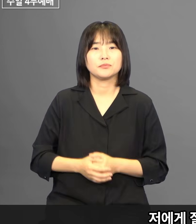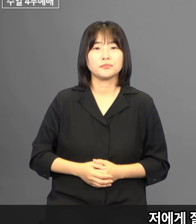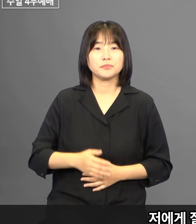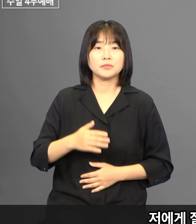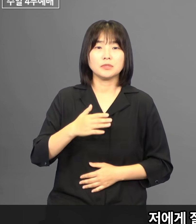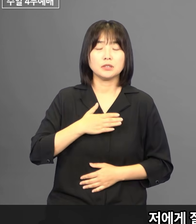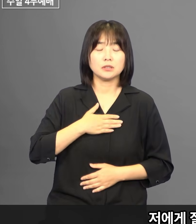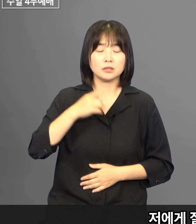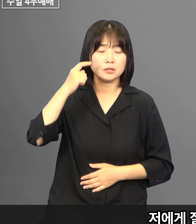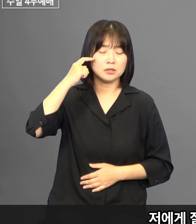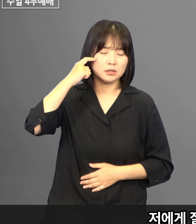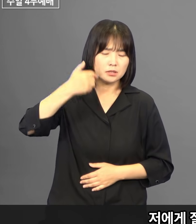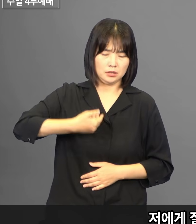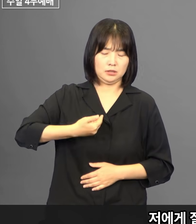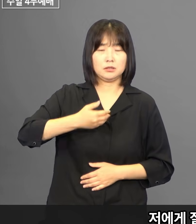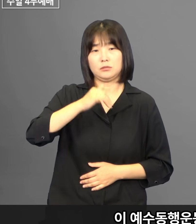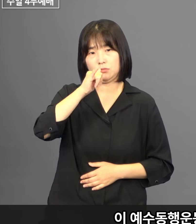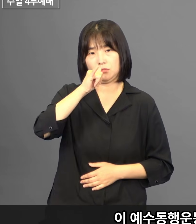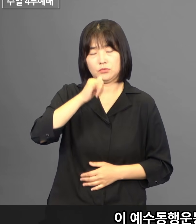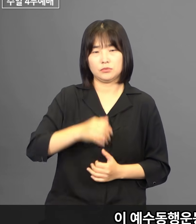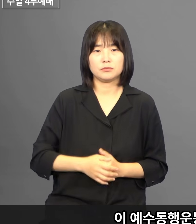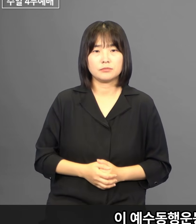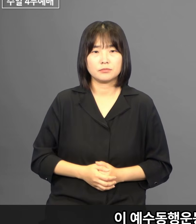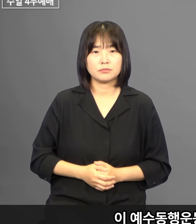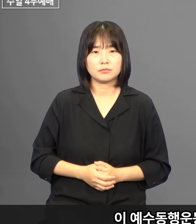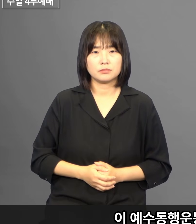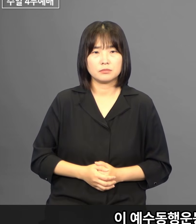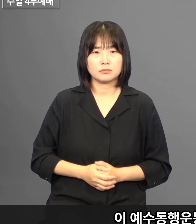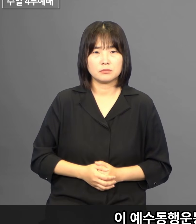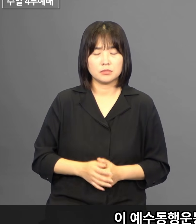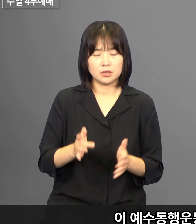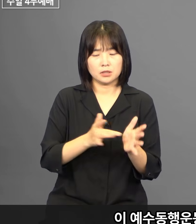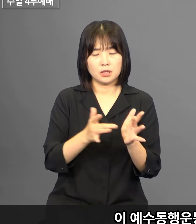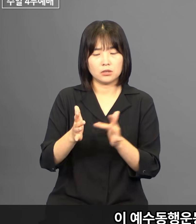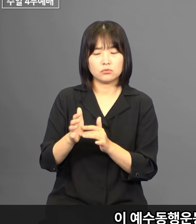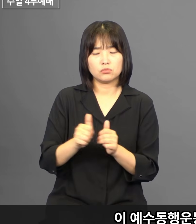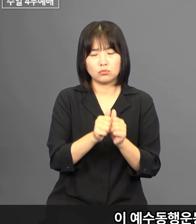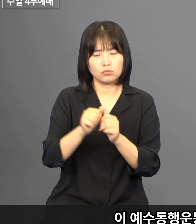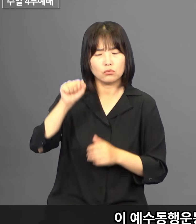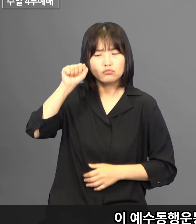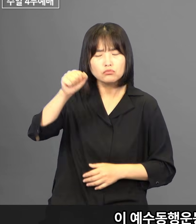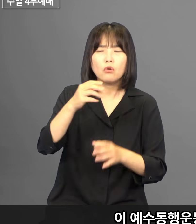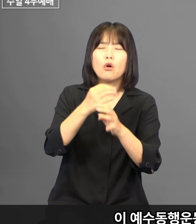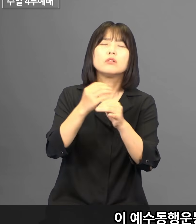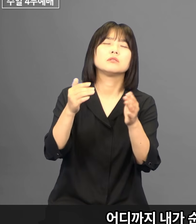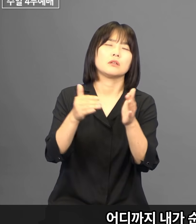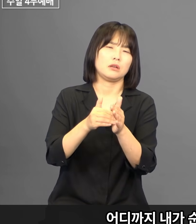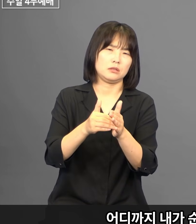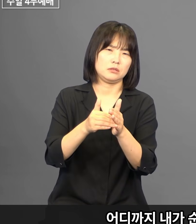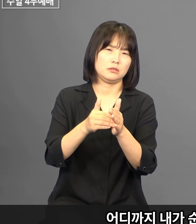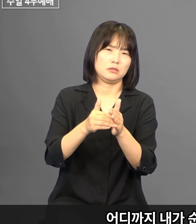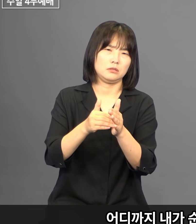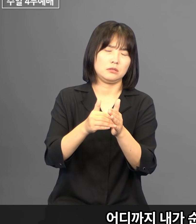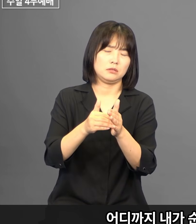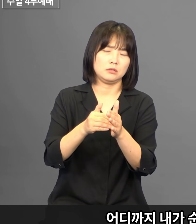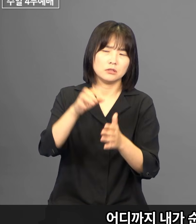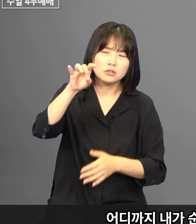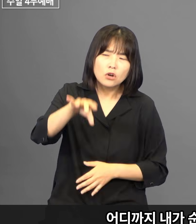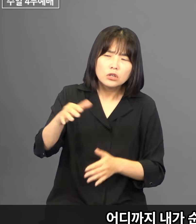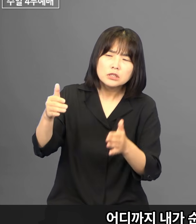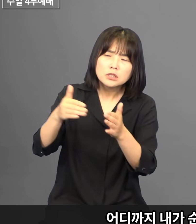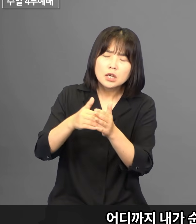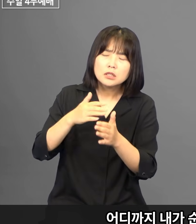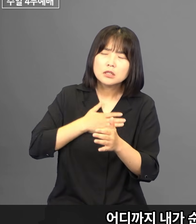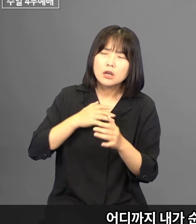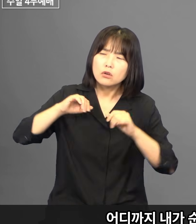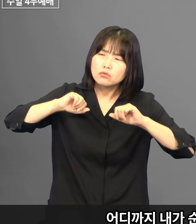저에게 질문이 있었습니다. 이 예수 동행 운동을 언제까지 해야 되나, 어디까지 내가 순종해야